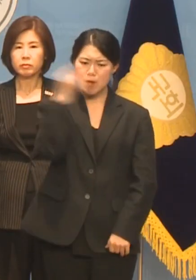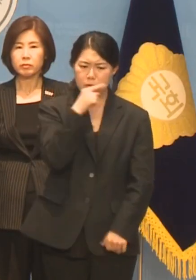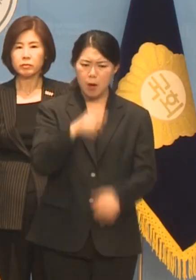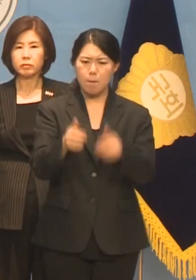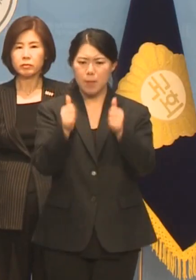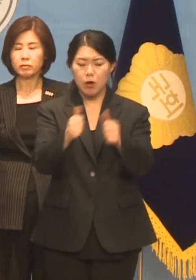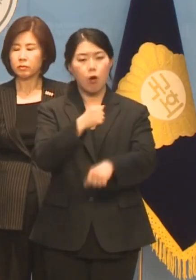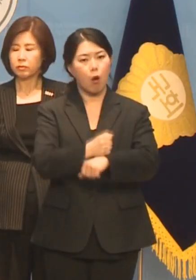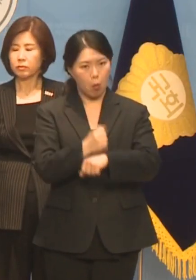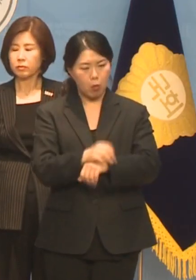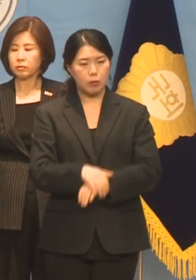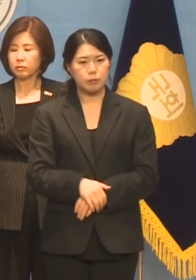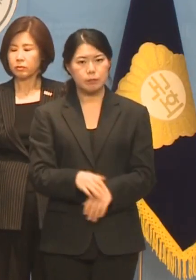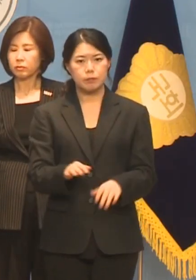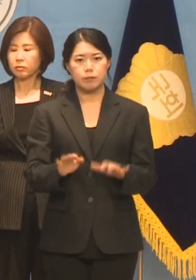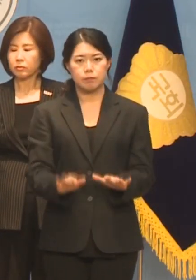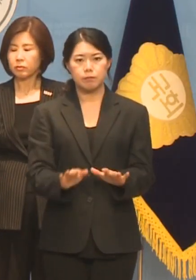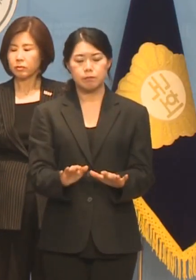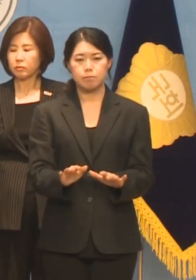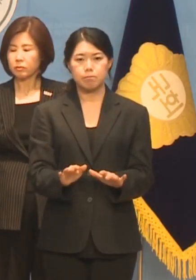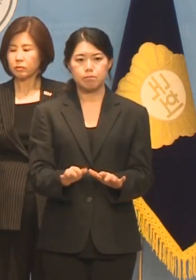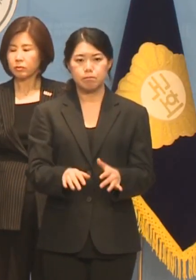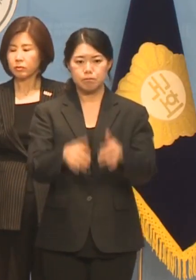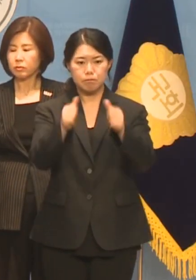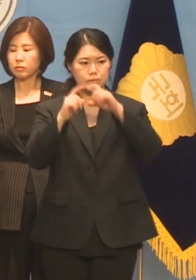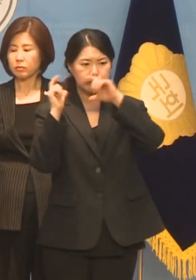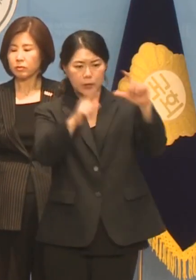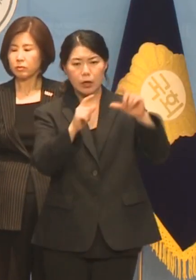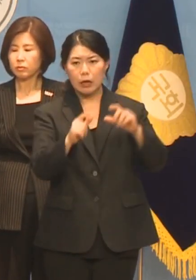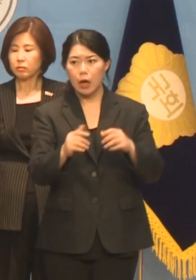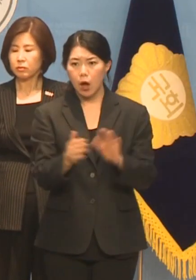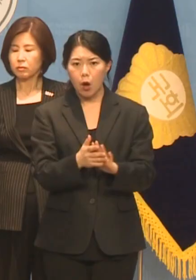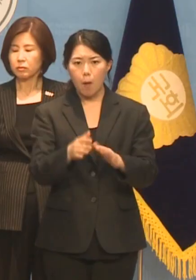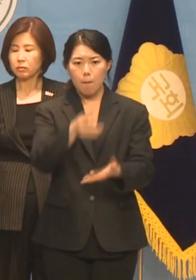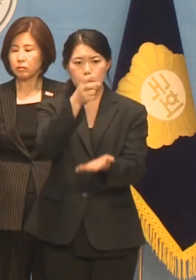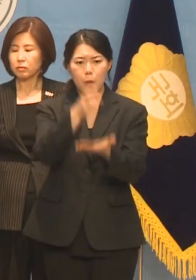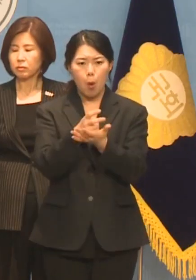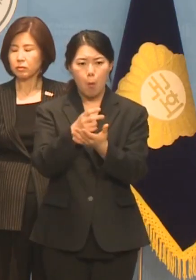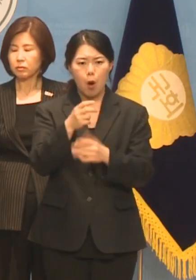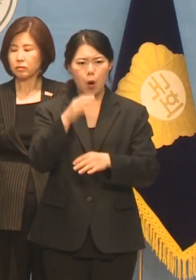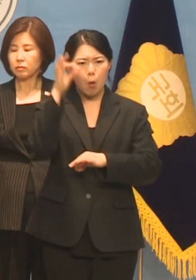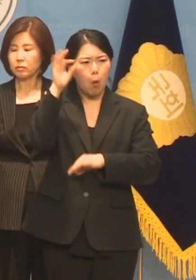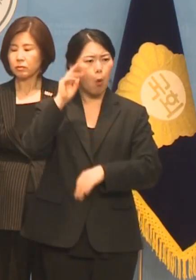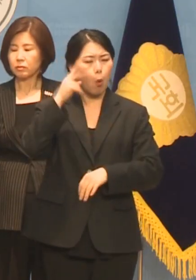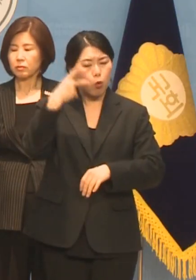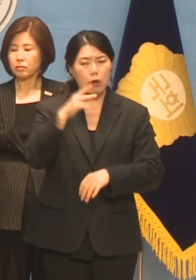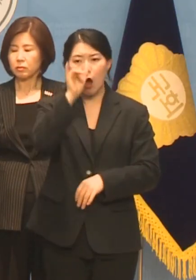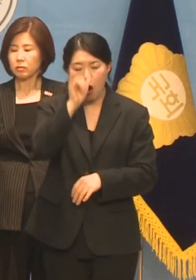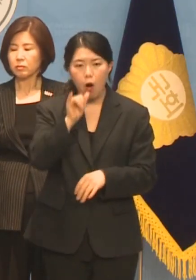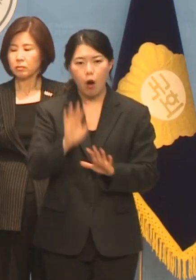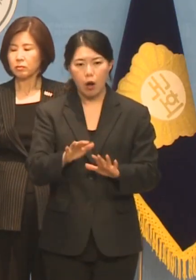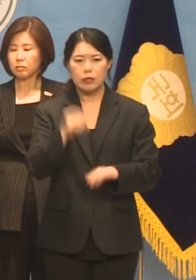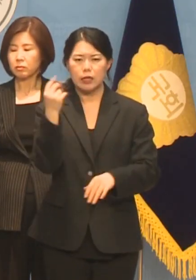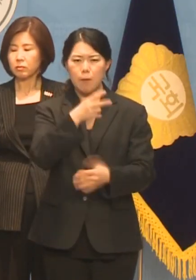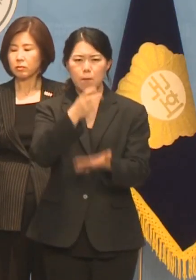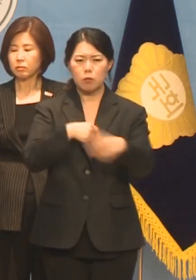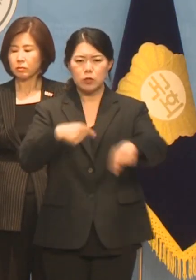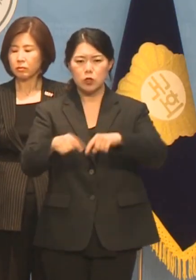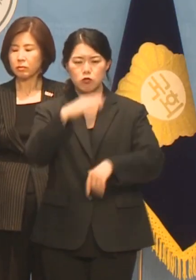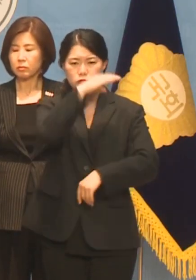판결을 통해 이번 판결의 법리적 오류를 바로잡고 무너진 법치주의